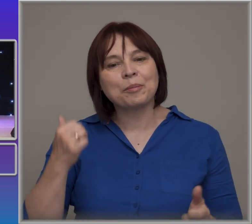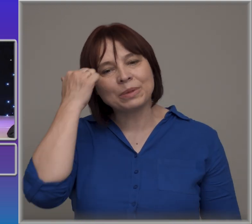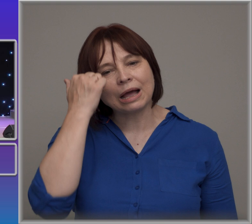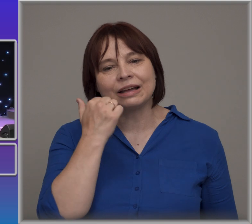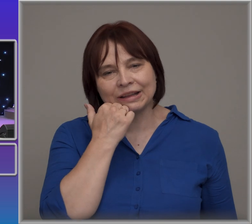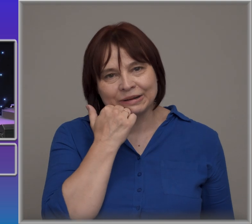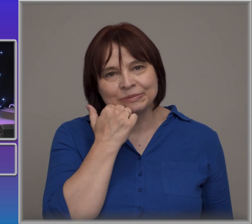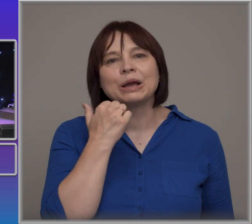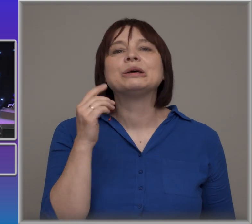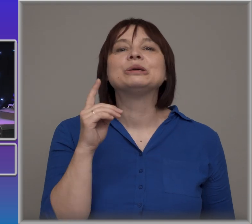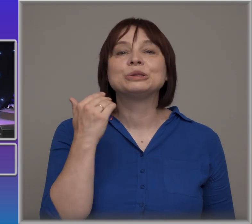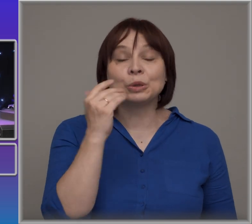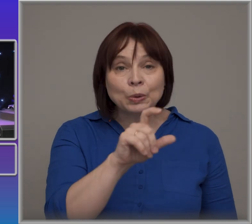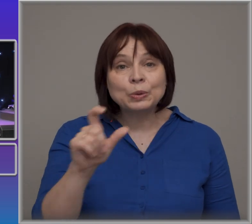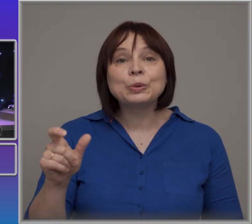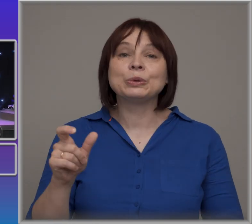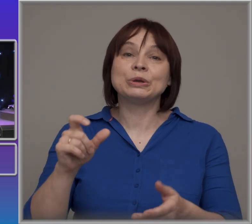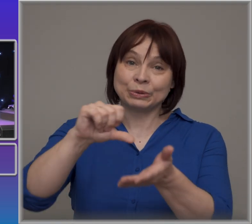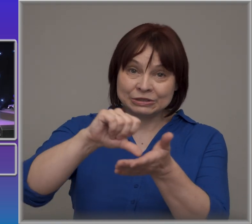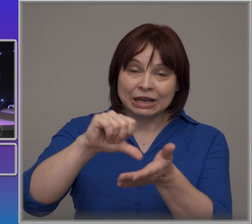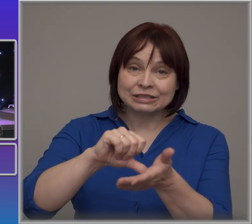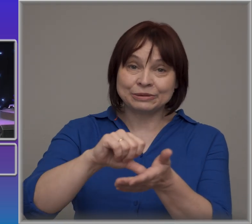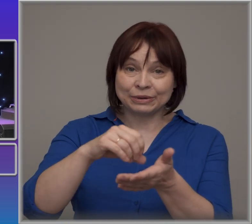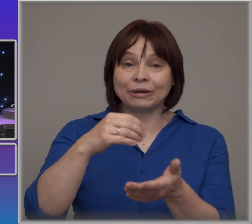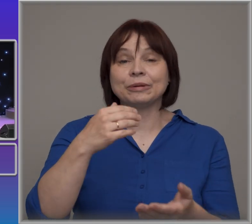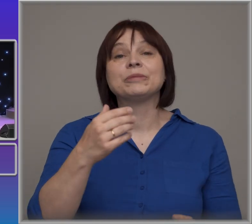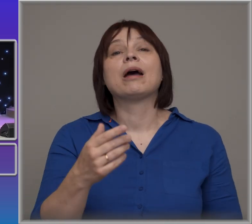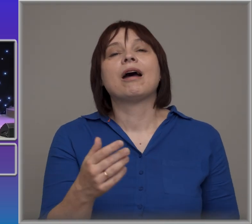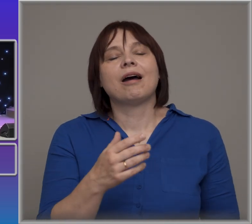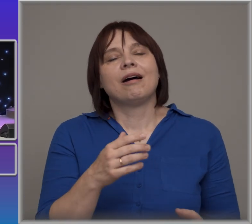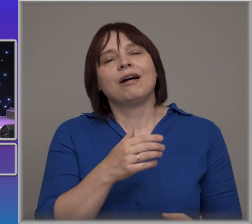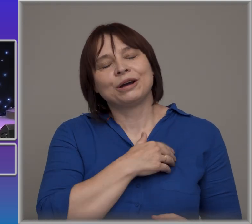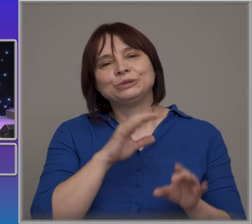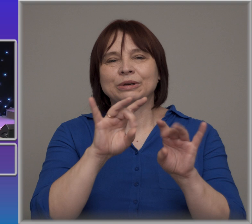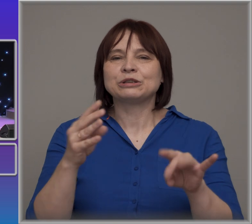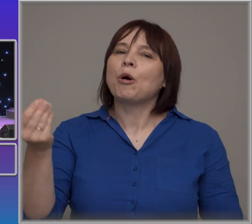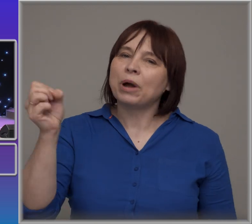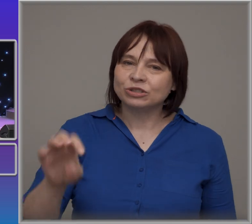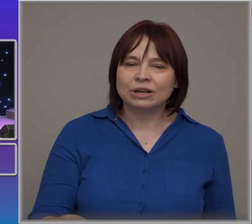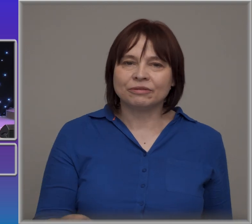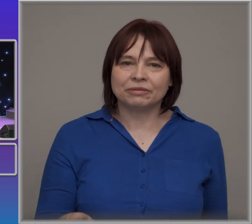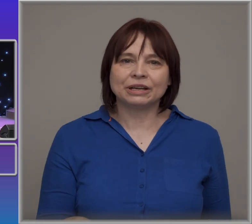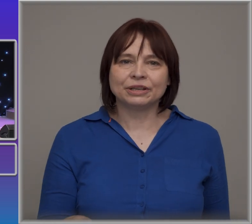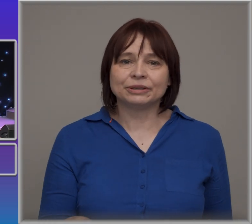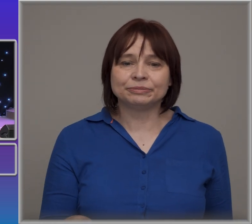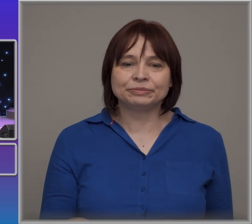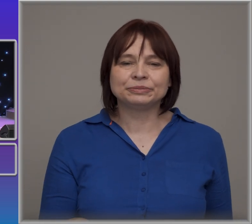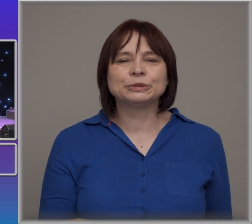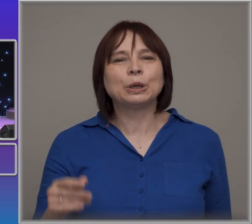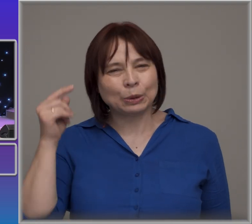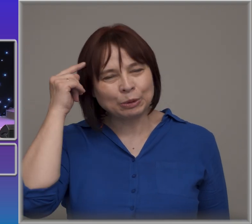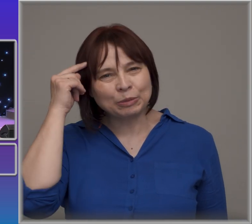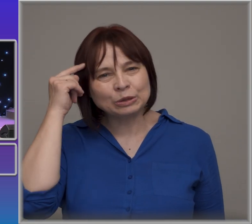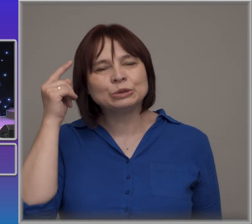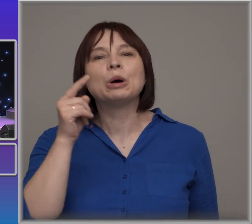Здравствуйте, дорогая церковь. И сегодня есть у нас прекрасная возможность быть в Доме Божьем. Следующее воскресенье у нас пройдет